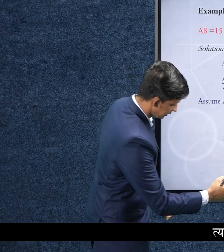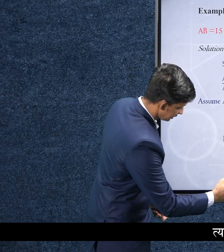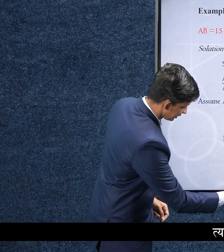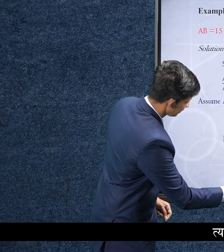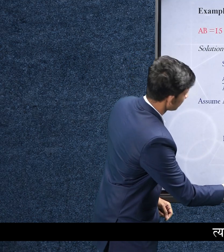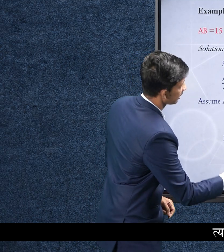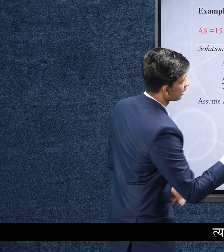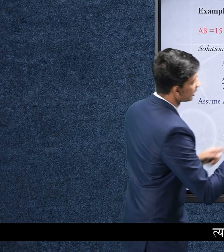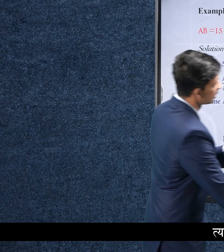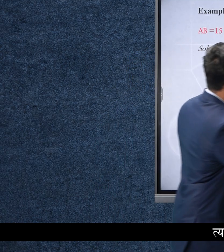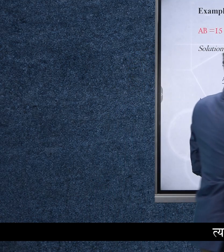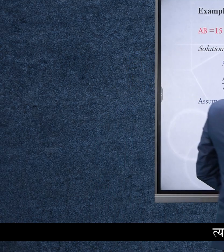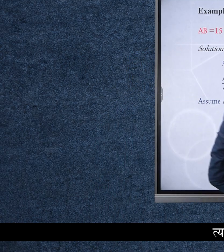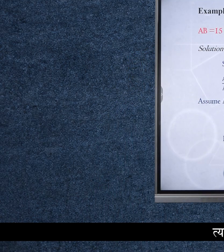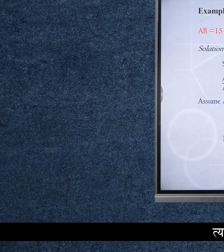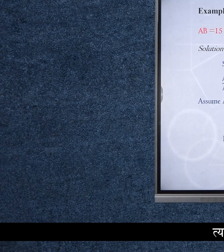त्यामुळे AC equals to 20.